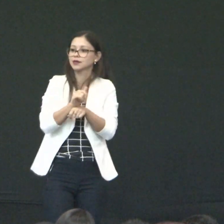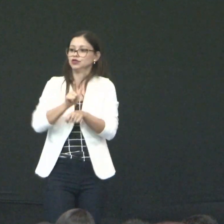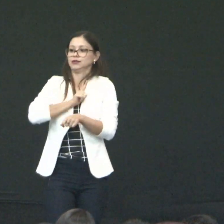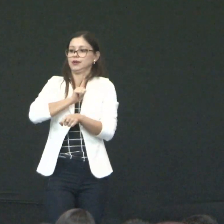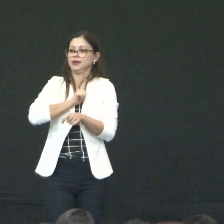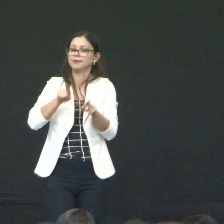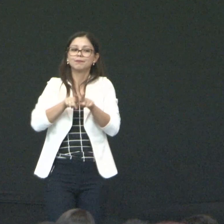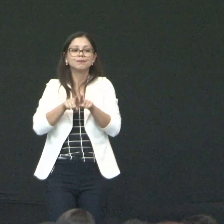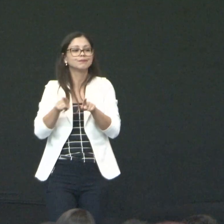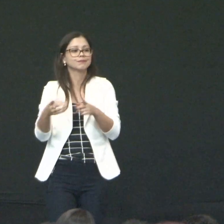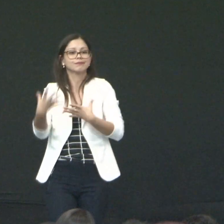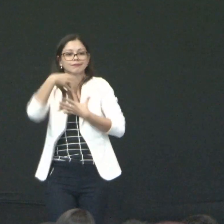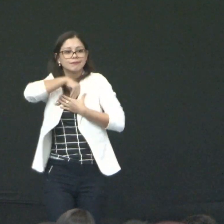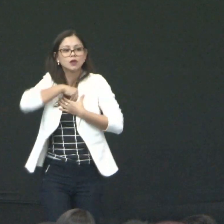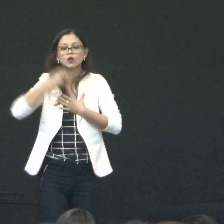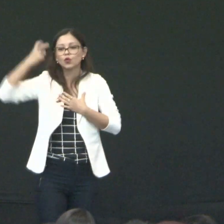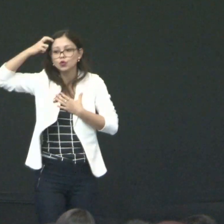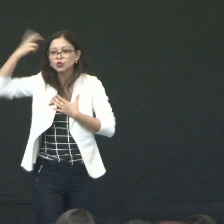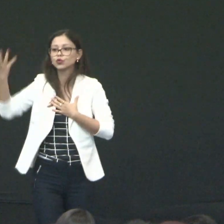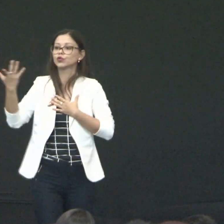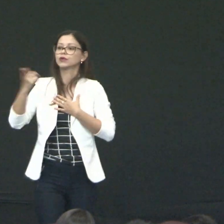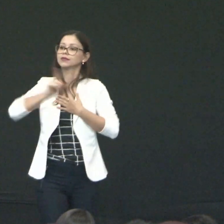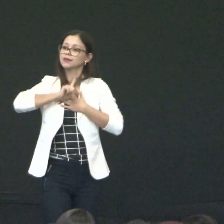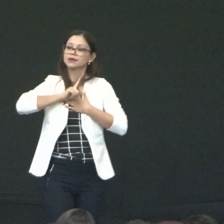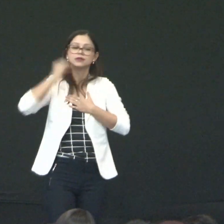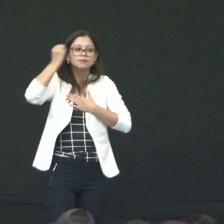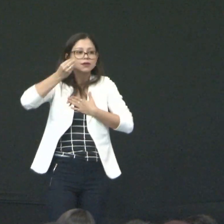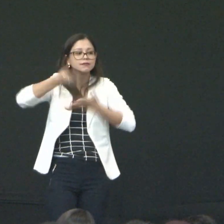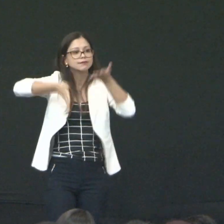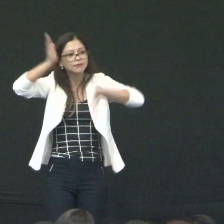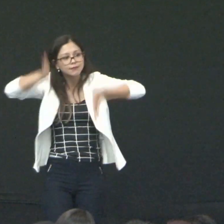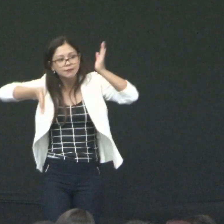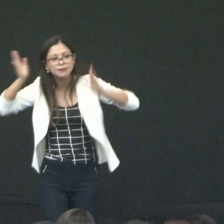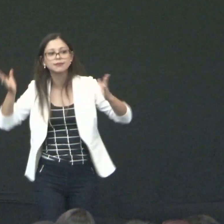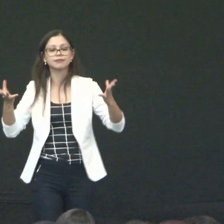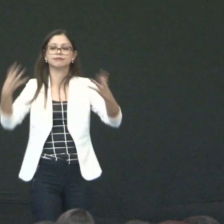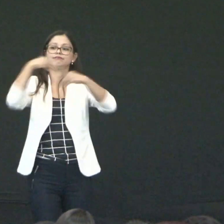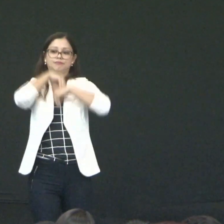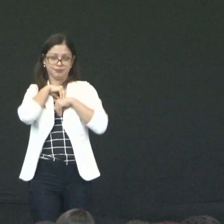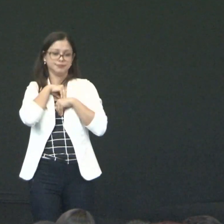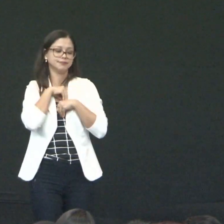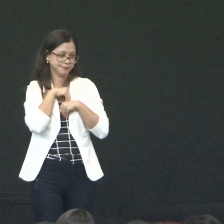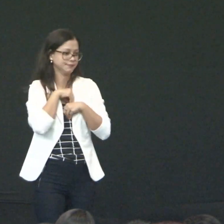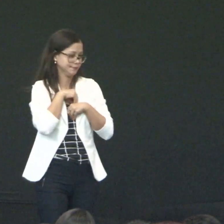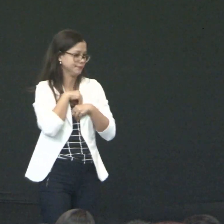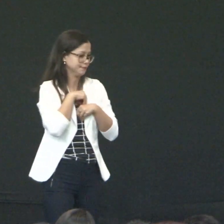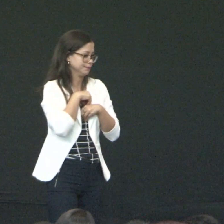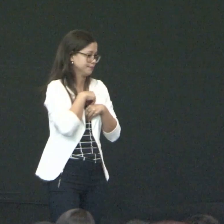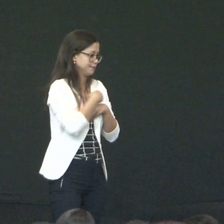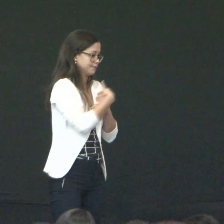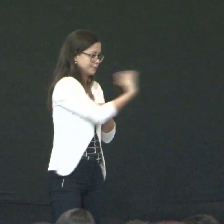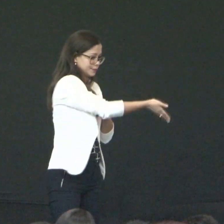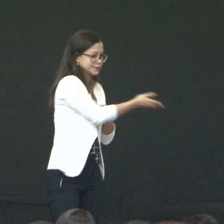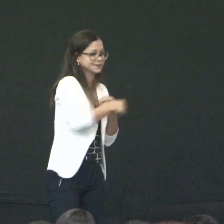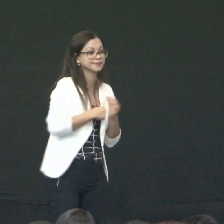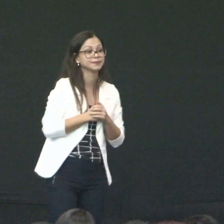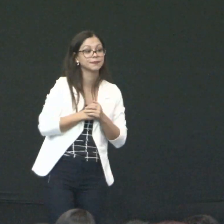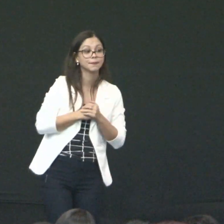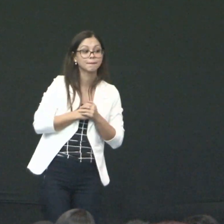Alguns surdos trabalham com essa questão e entendem essas questões culturais, essas questões linguísticas, inclusive